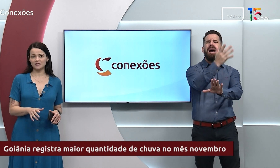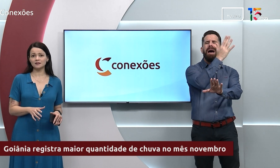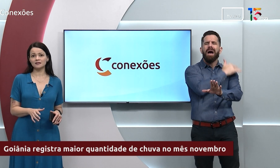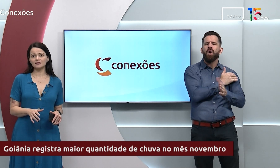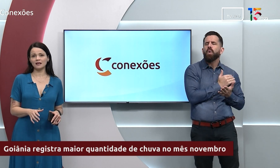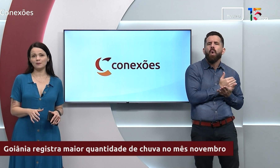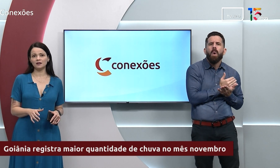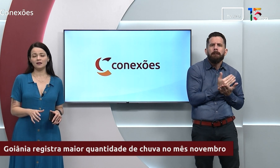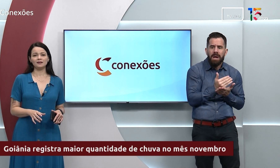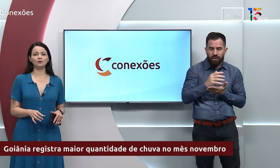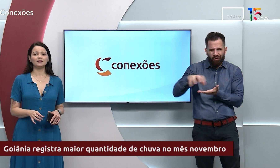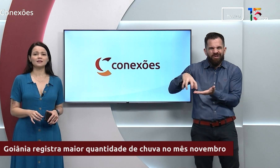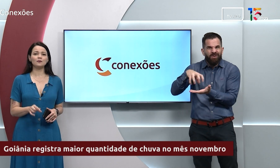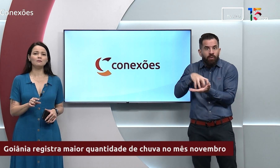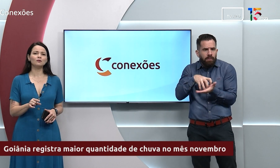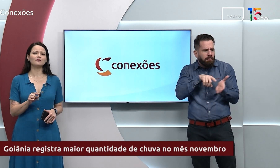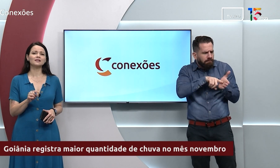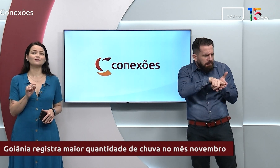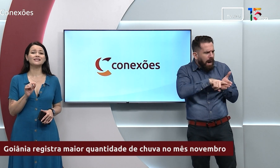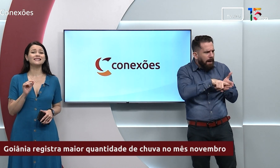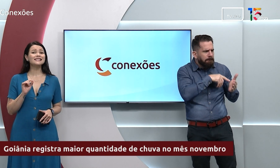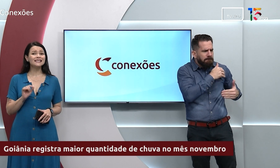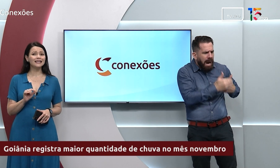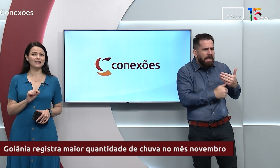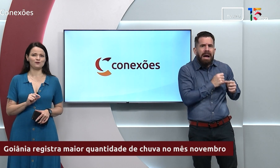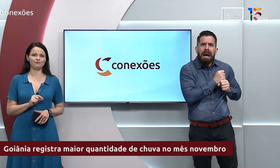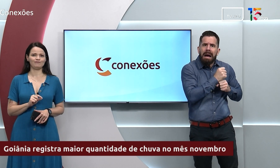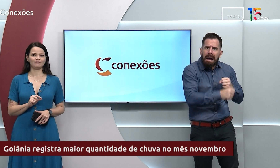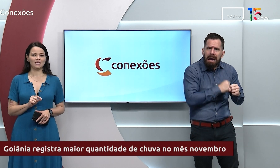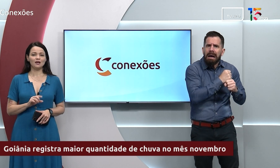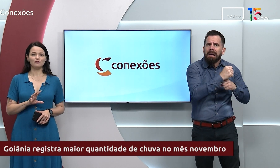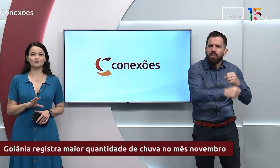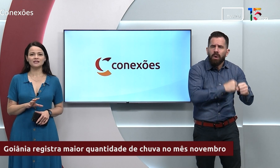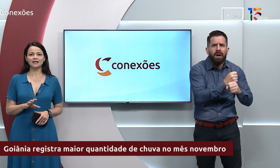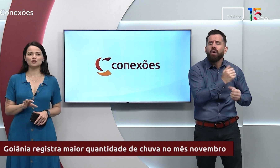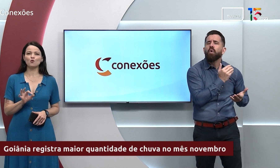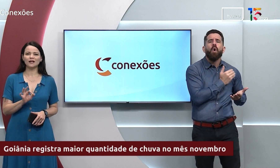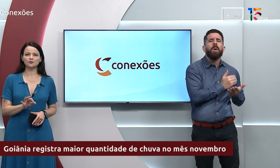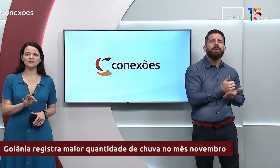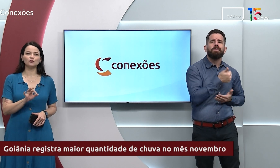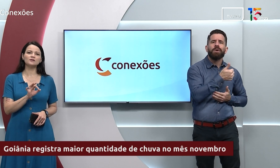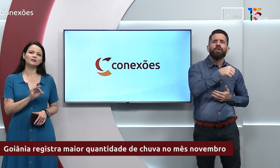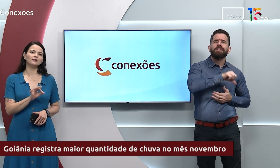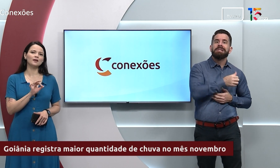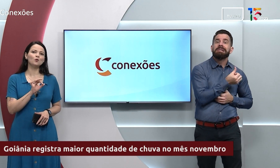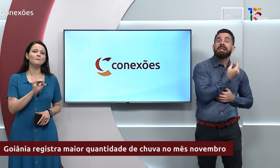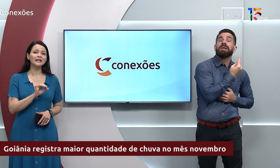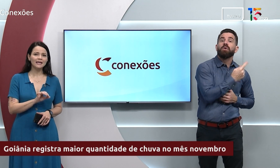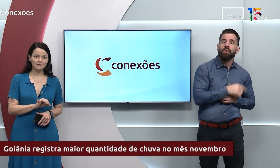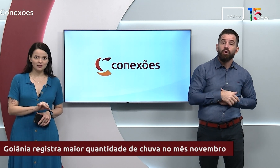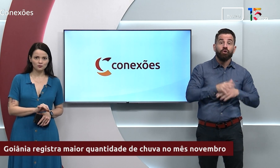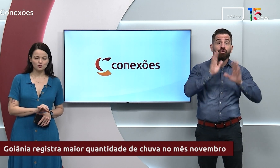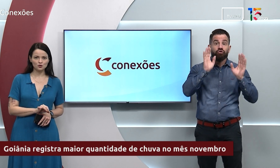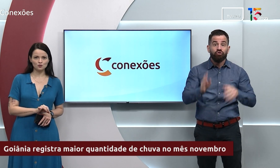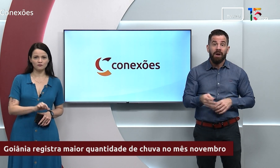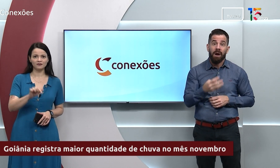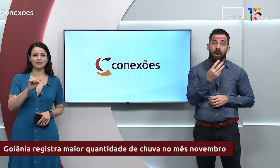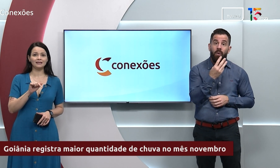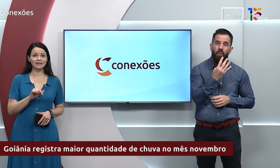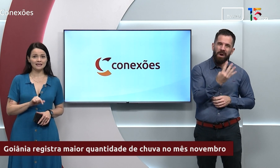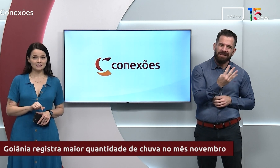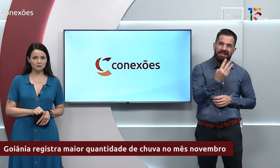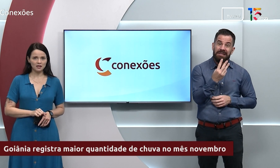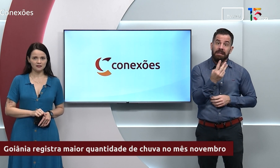dados por esse sistema, que aconteceu em 1961. Foram cerca de 431 milímetros de